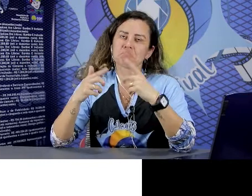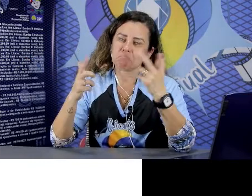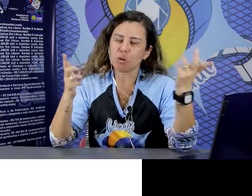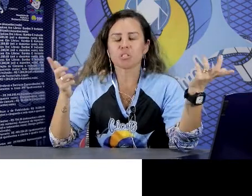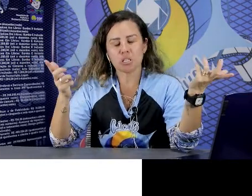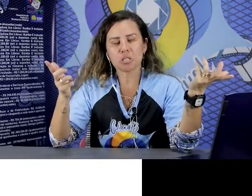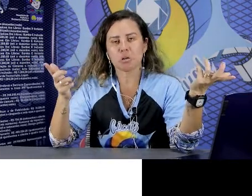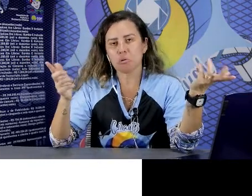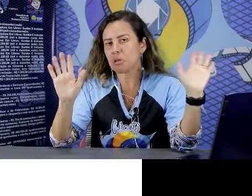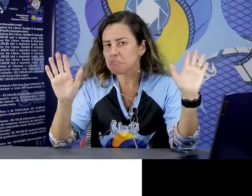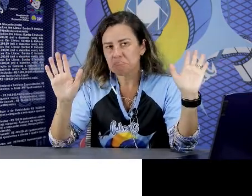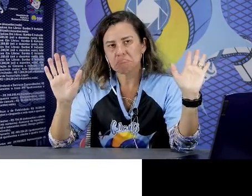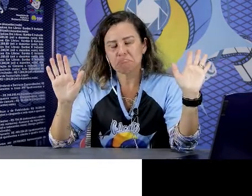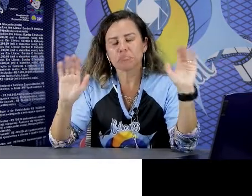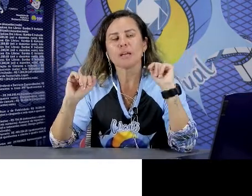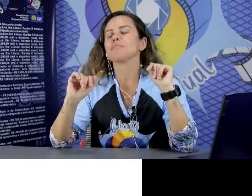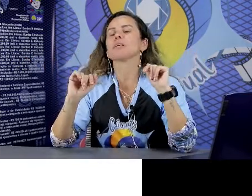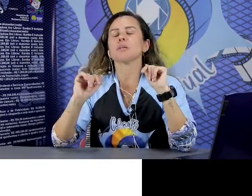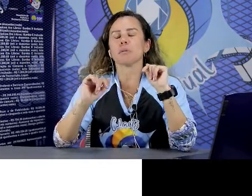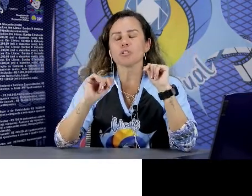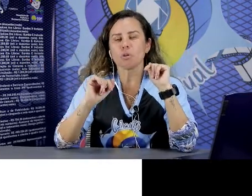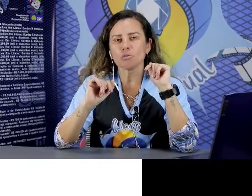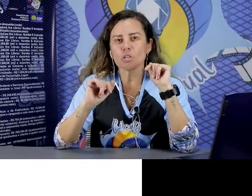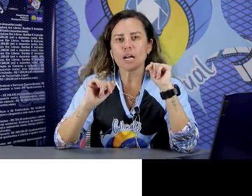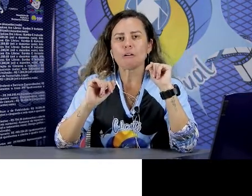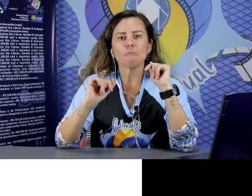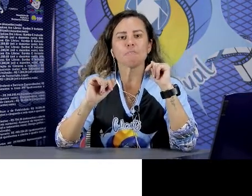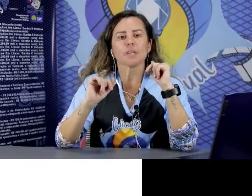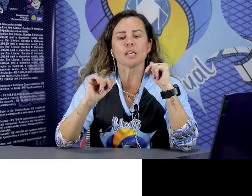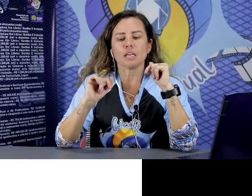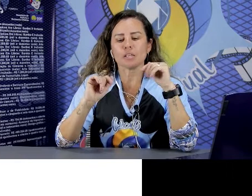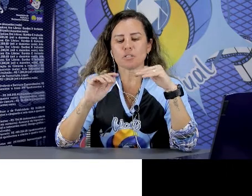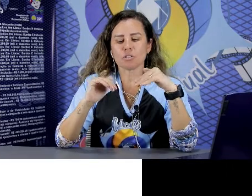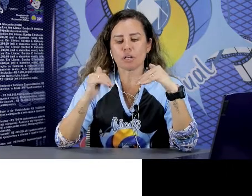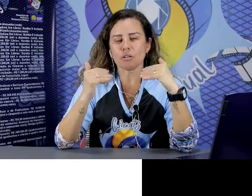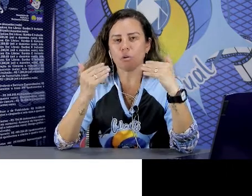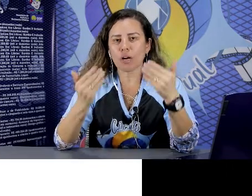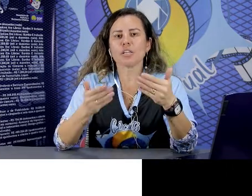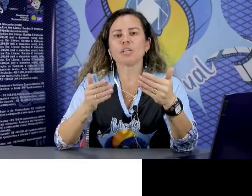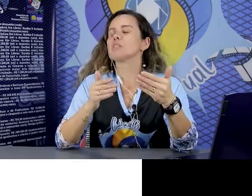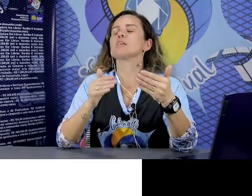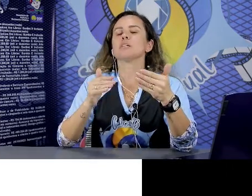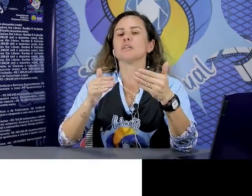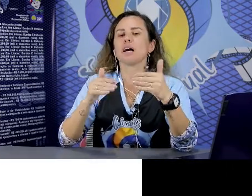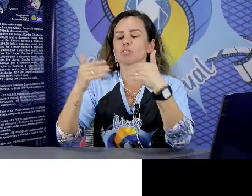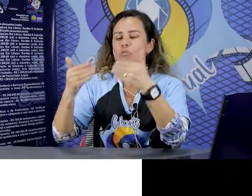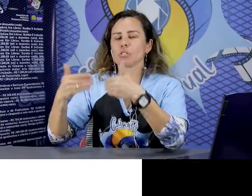pode ser que se recolha, né? Mas, de modo geral, ele organiza a solução para